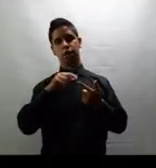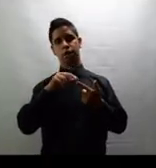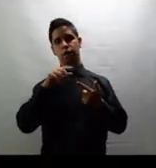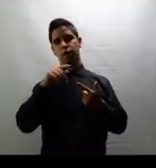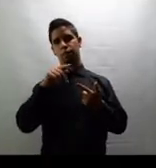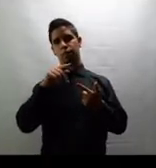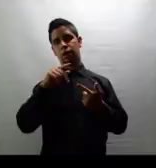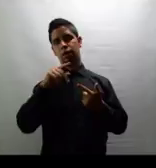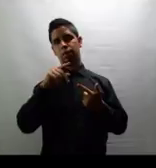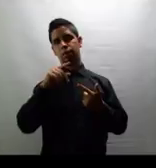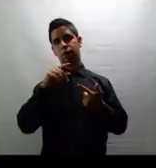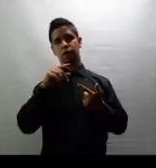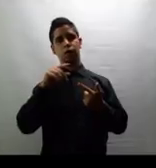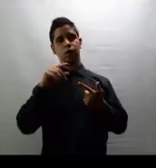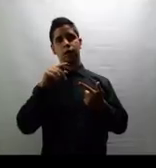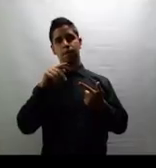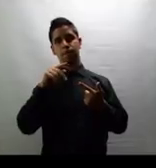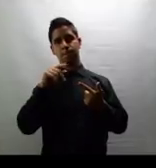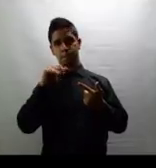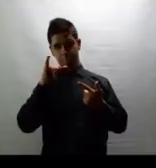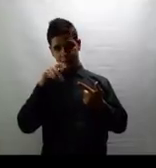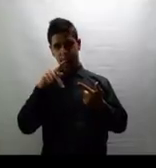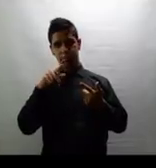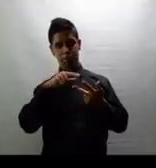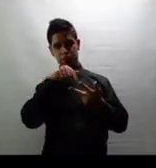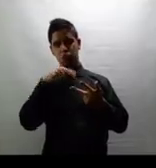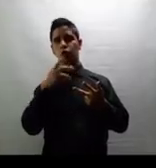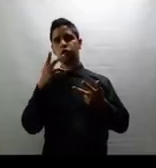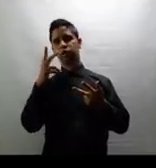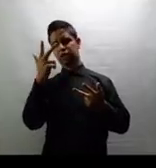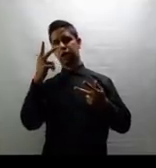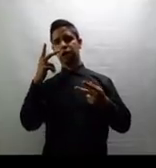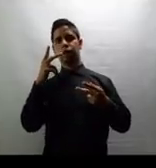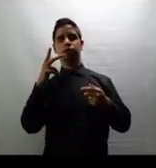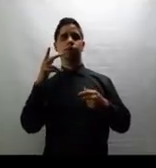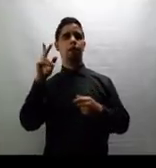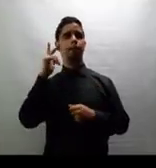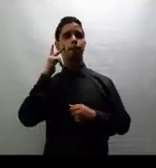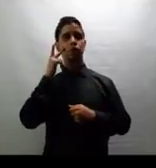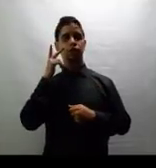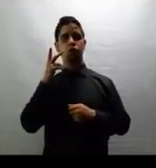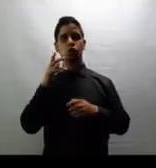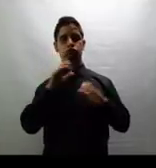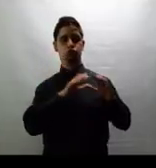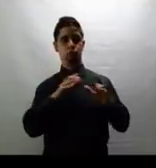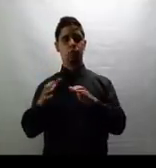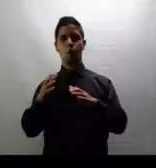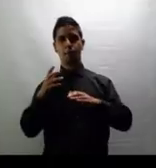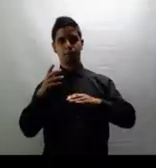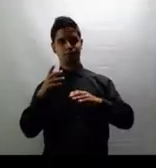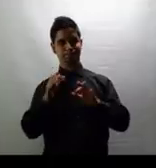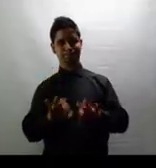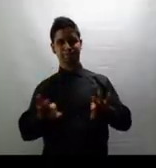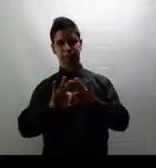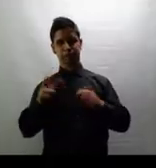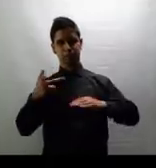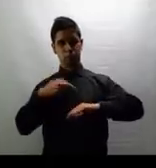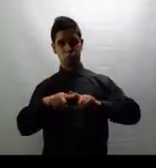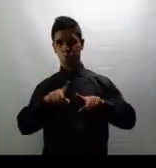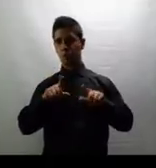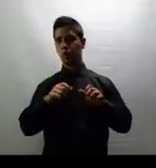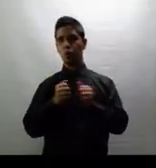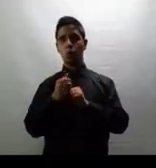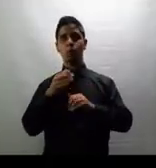las siglas de los tres partidos principales del país y nada la historia lo que cuenta al ritmo de merengue muy alegre